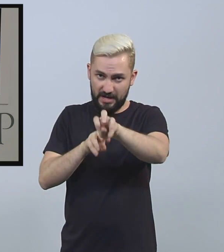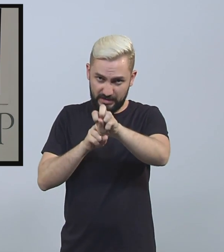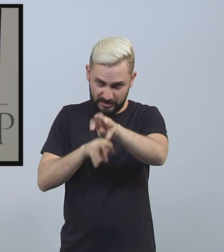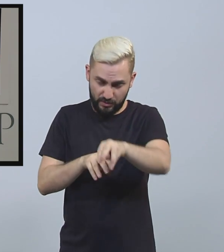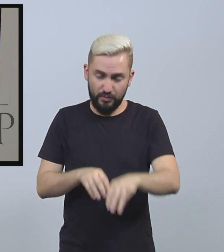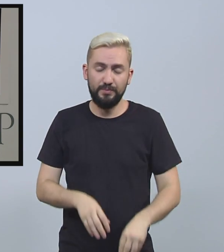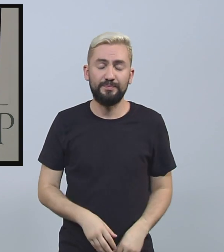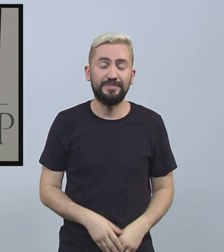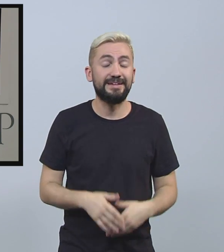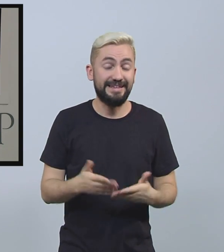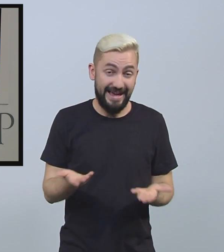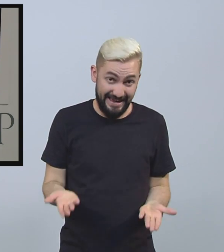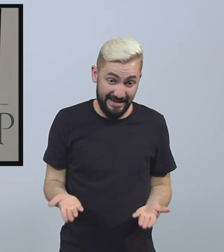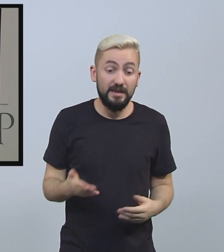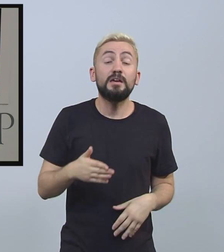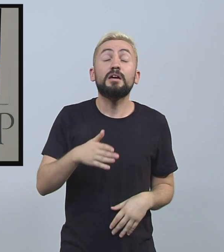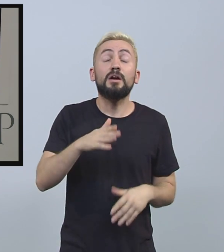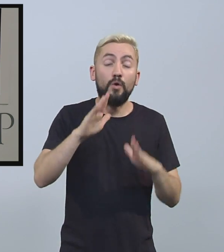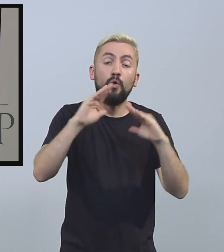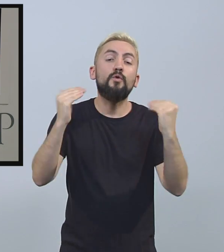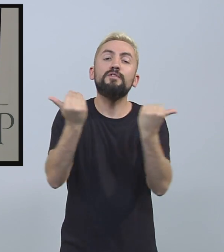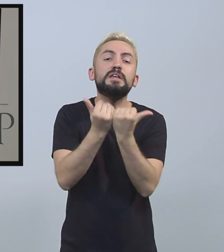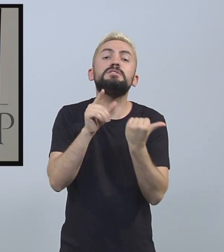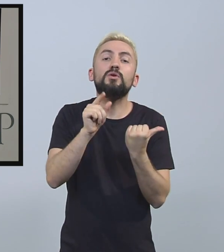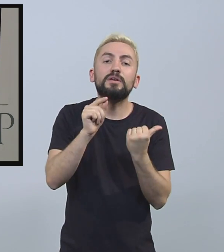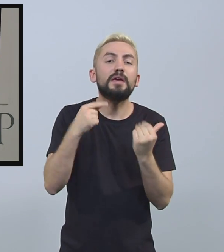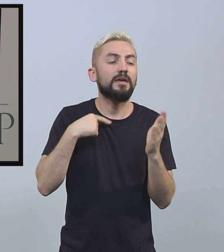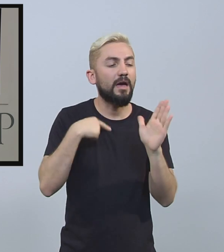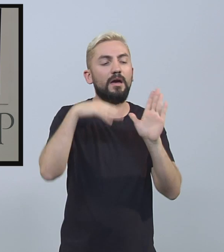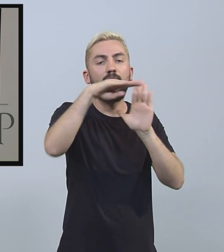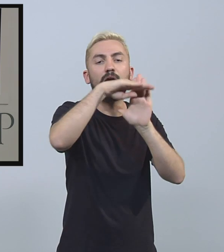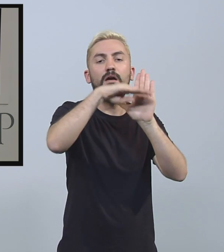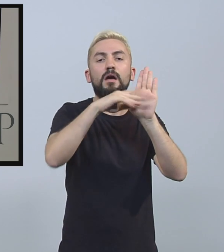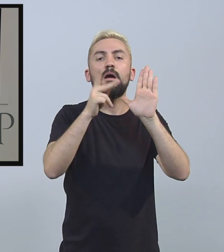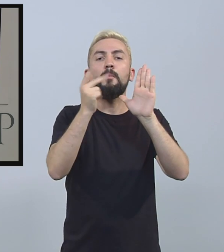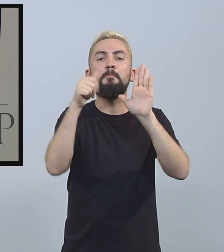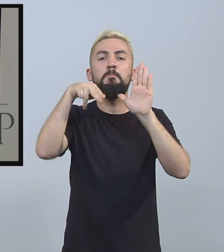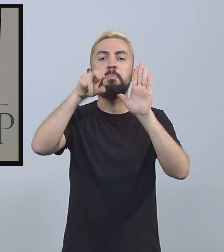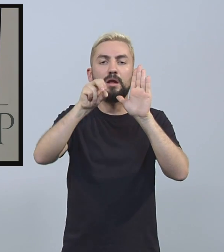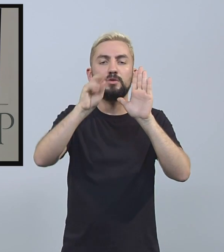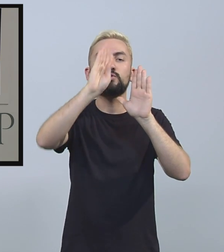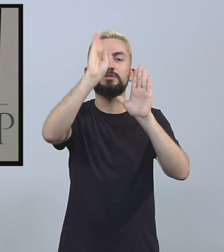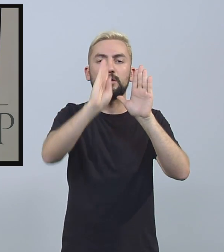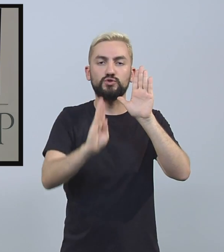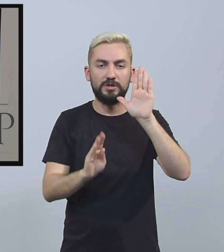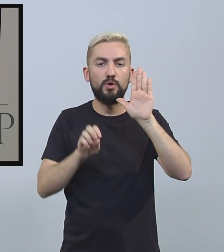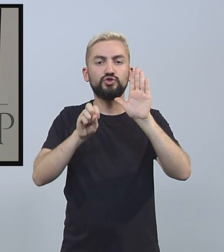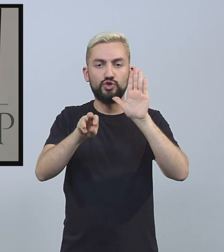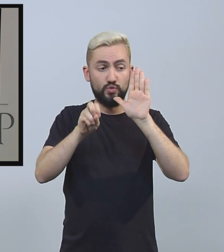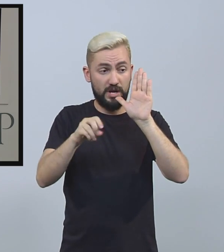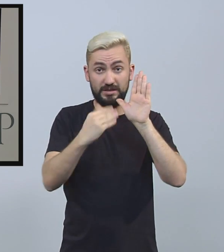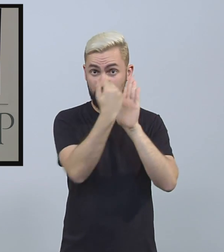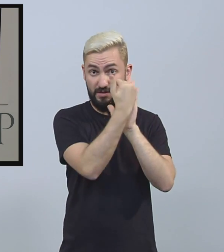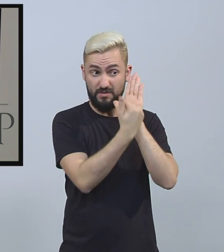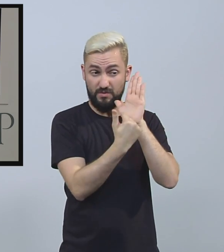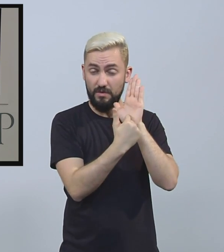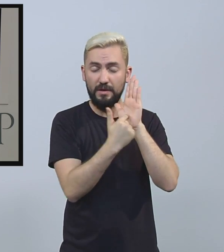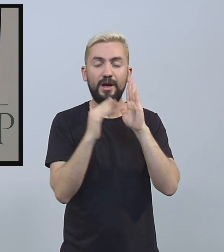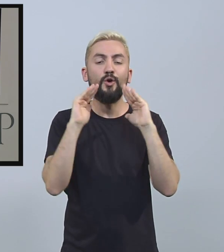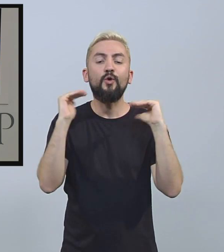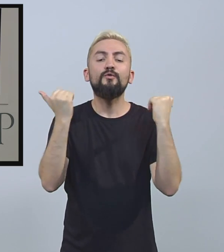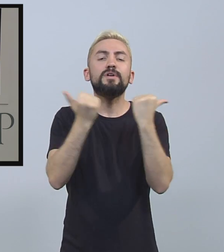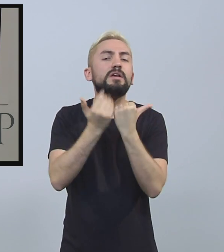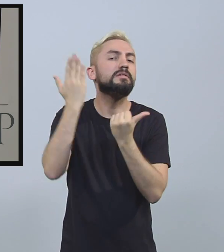que teve como objetivo elaborar o Plano Nacional de Educação. Essa conferência aconteceu no